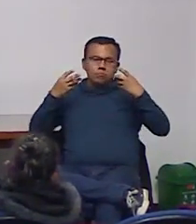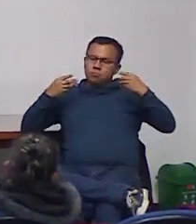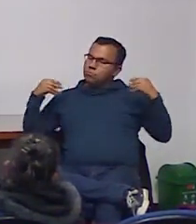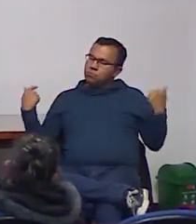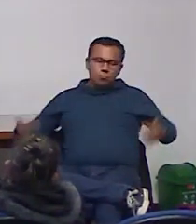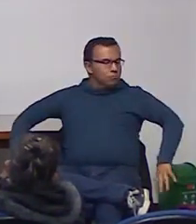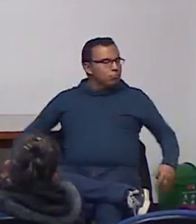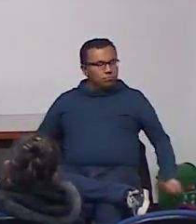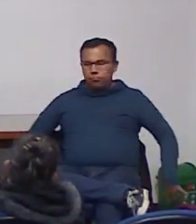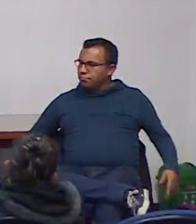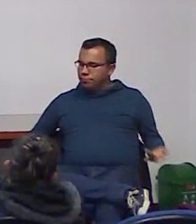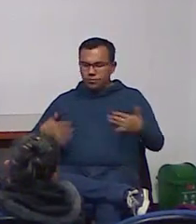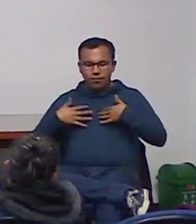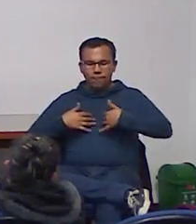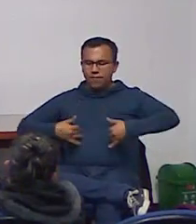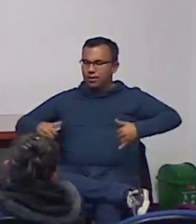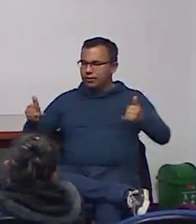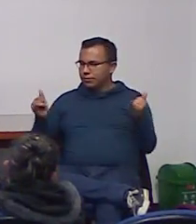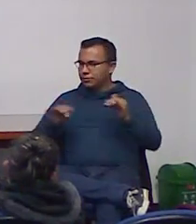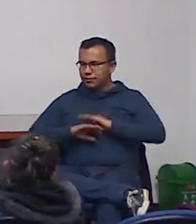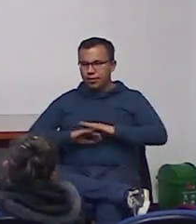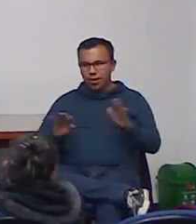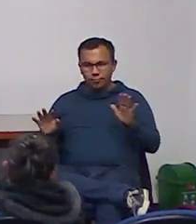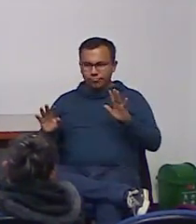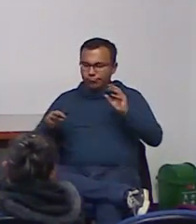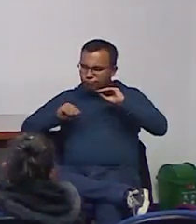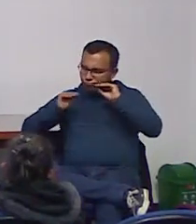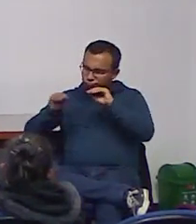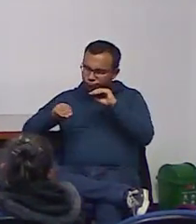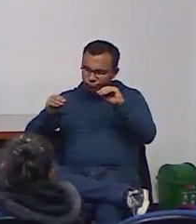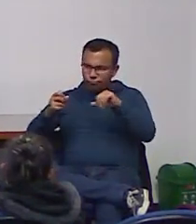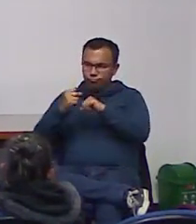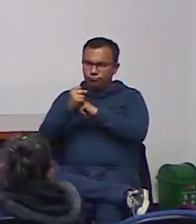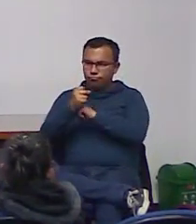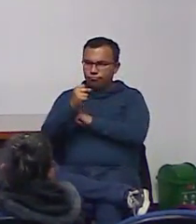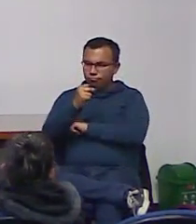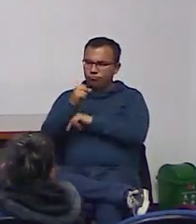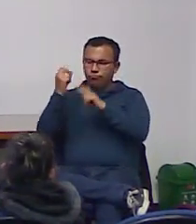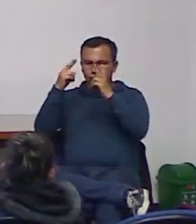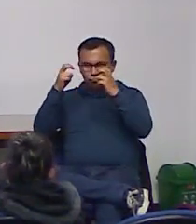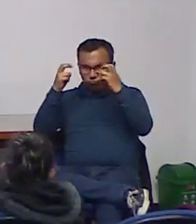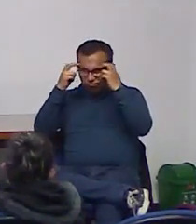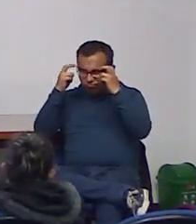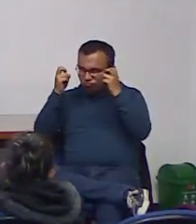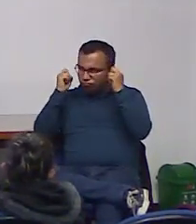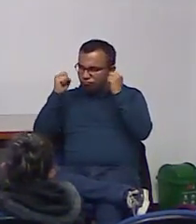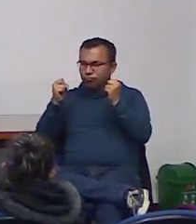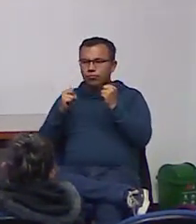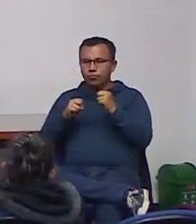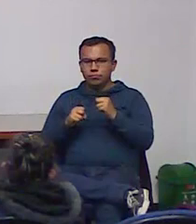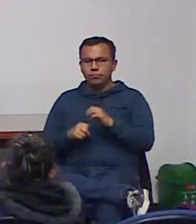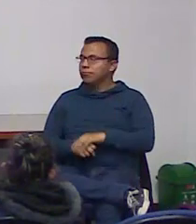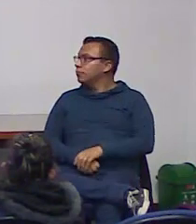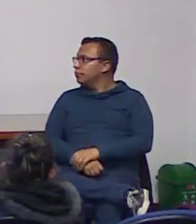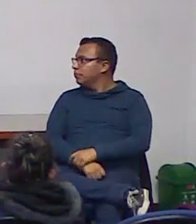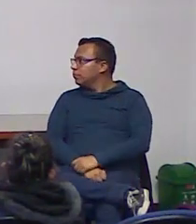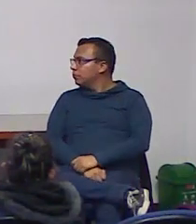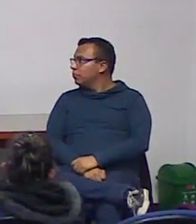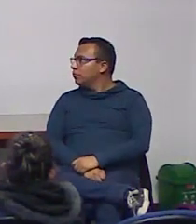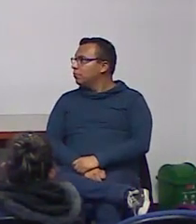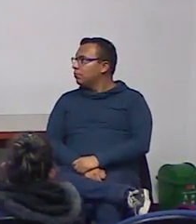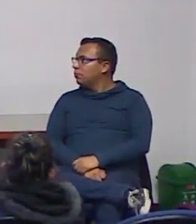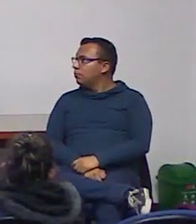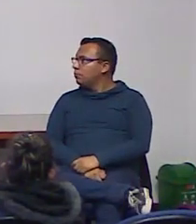disfruten que sean felices eh Y fortalecer Pues digamos los procesos cognitivos sensoriales los los